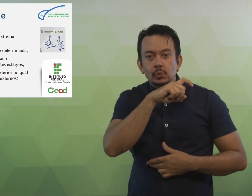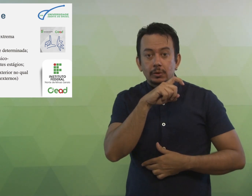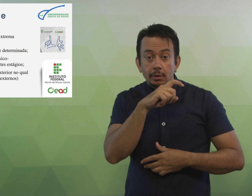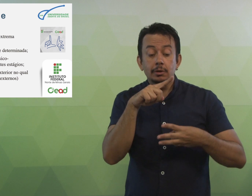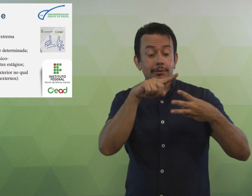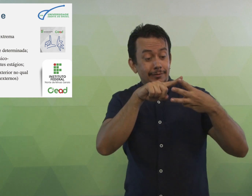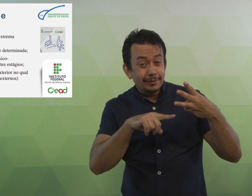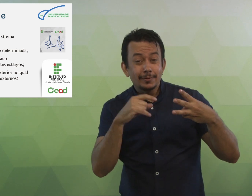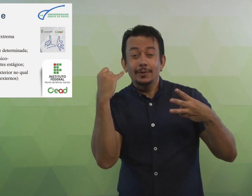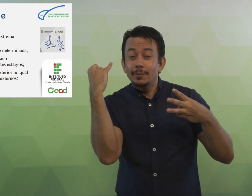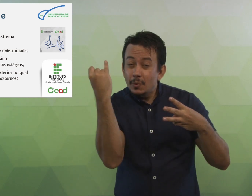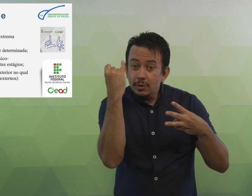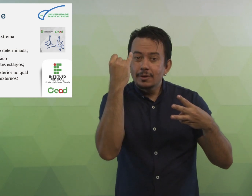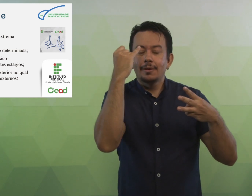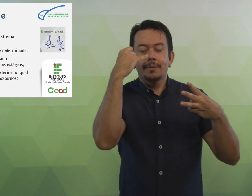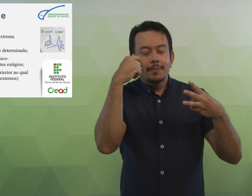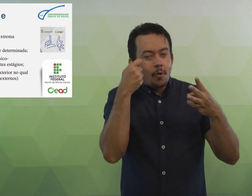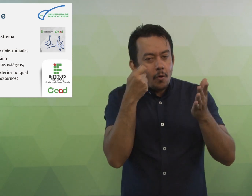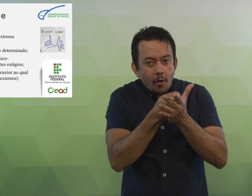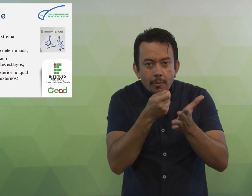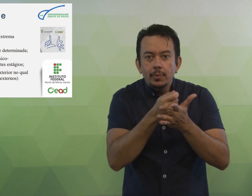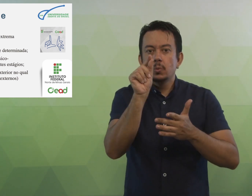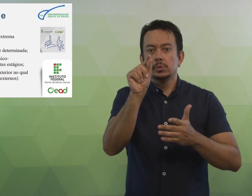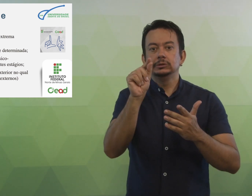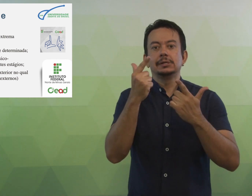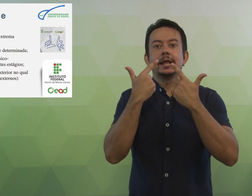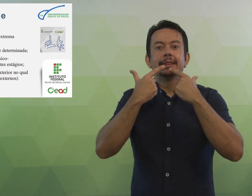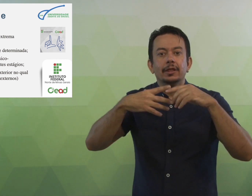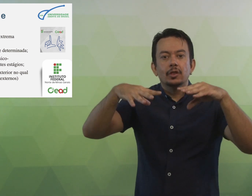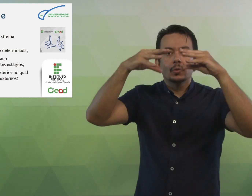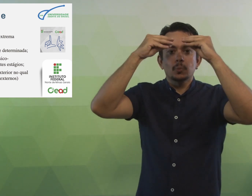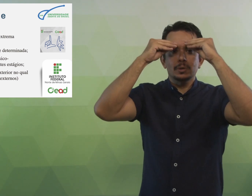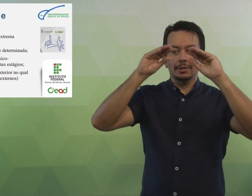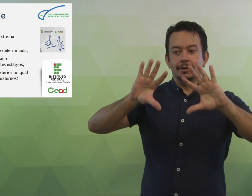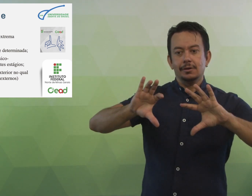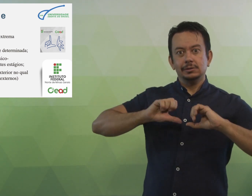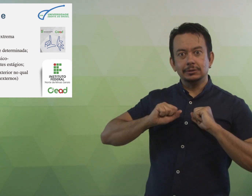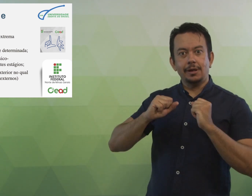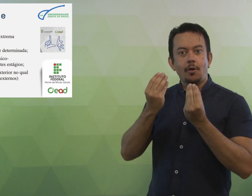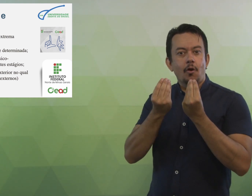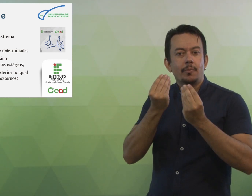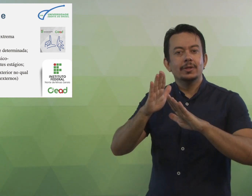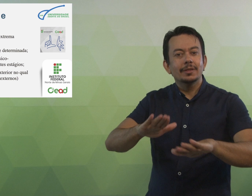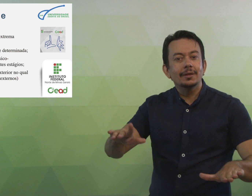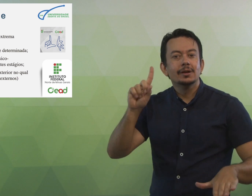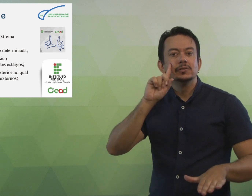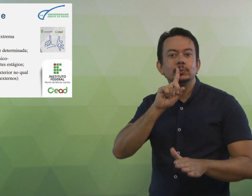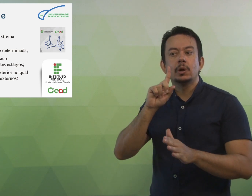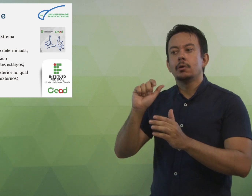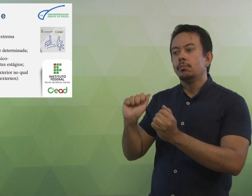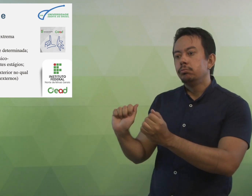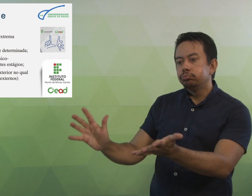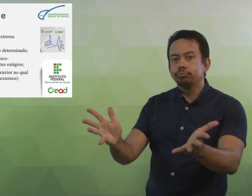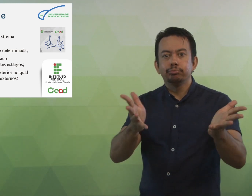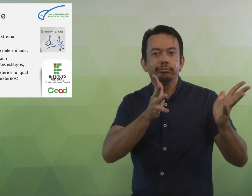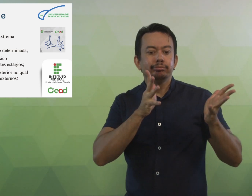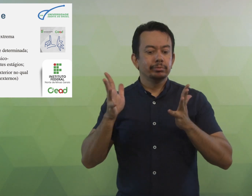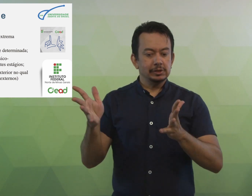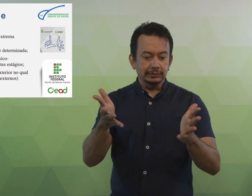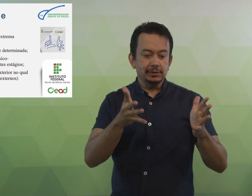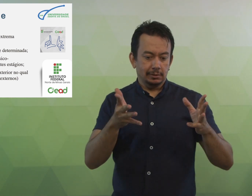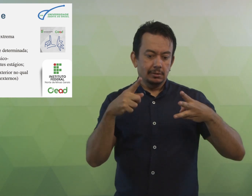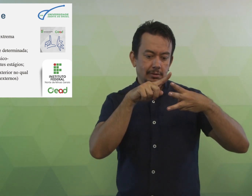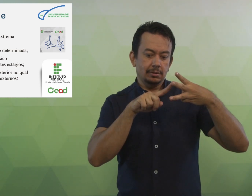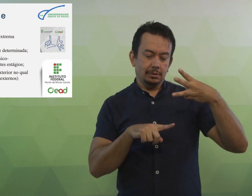a criança não tiver um desses fatores, ela vai ter mais dificuldades, porque para essa aquisição da linguagem,